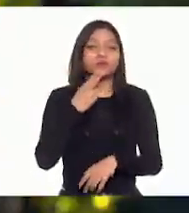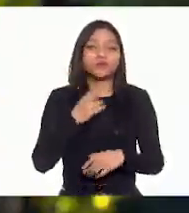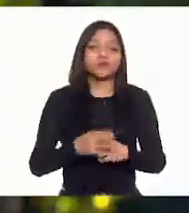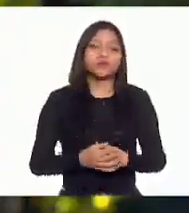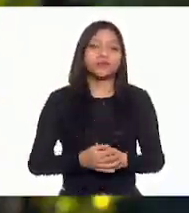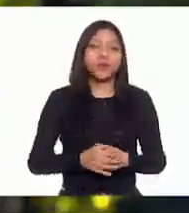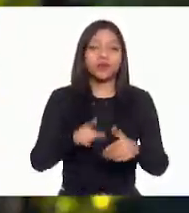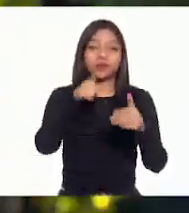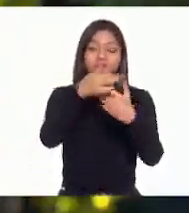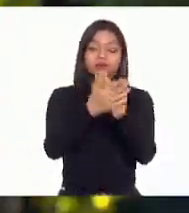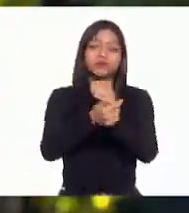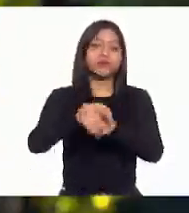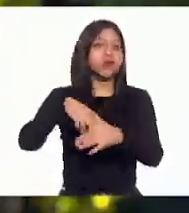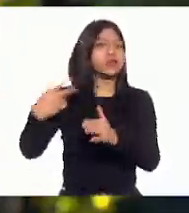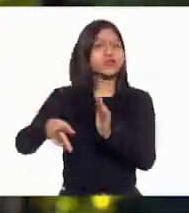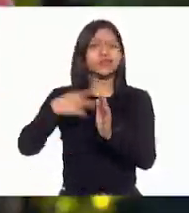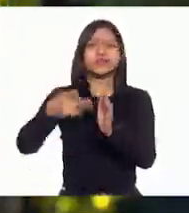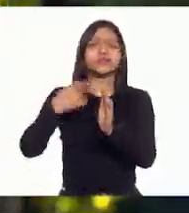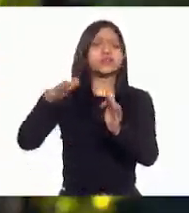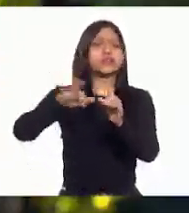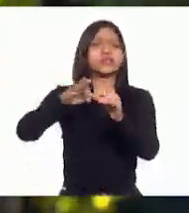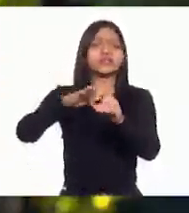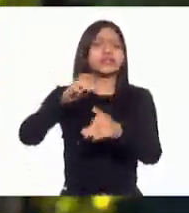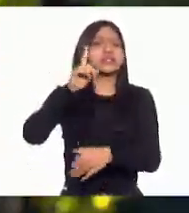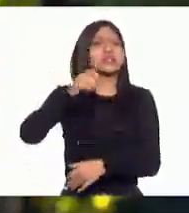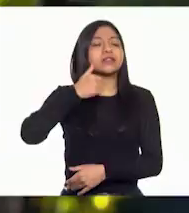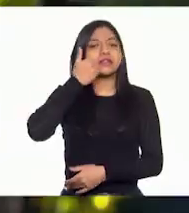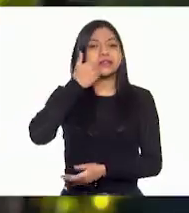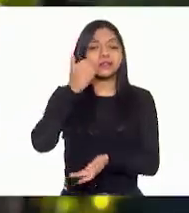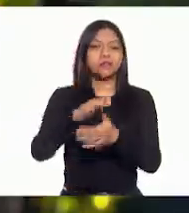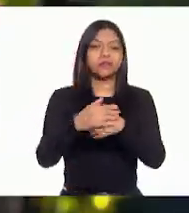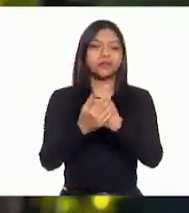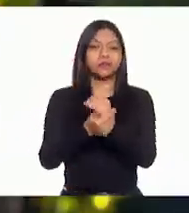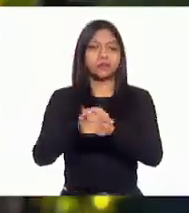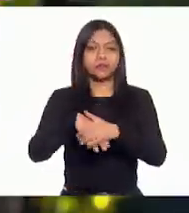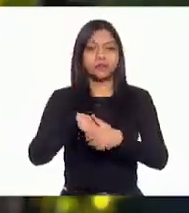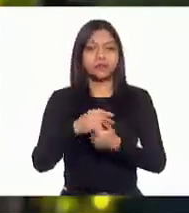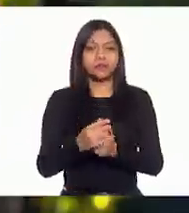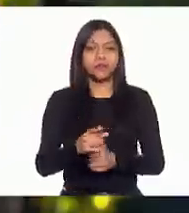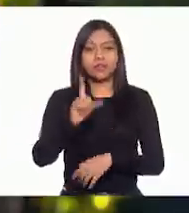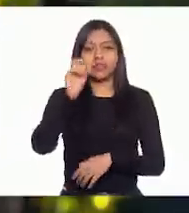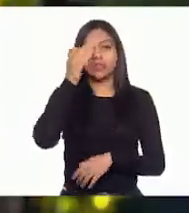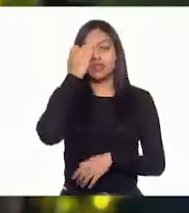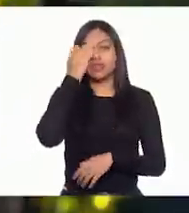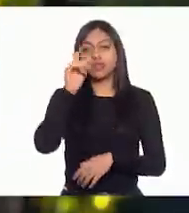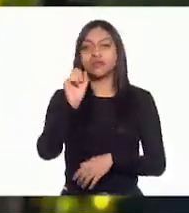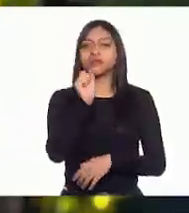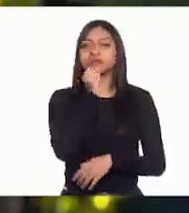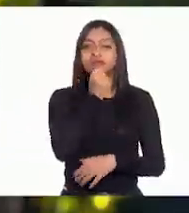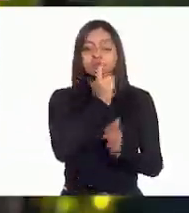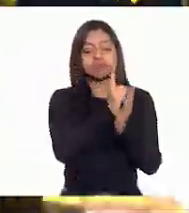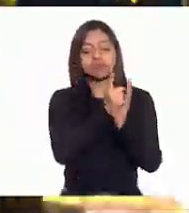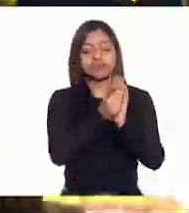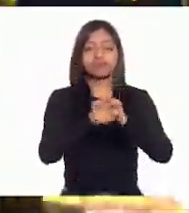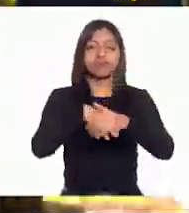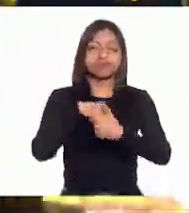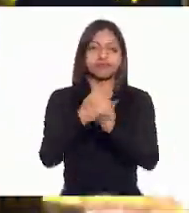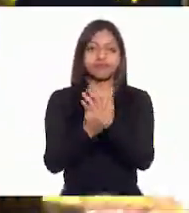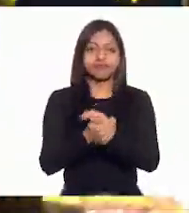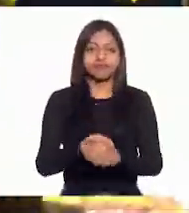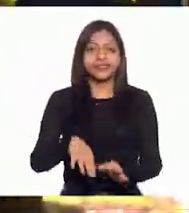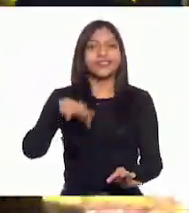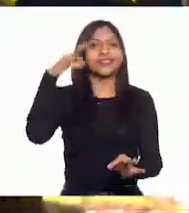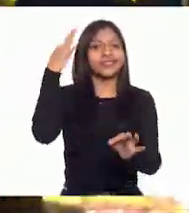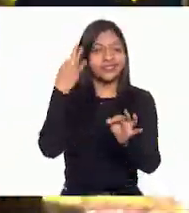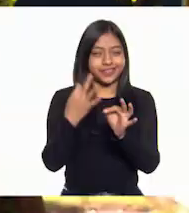cubrebocas. Lava tus manos frecuentemente con agua y con jabón, por lo menos durante 20 segundos. Ahora